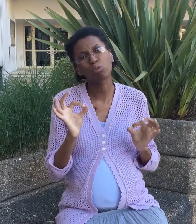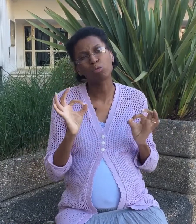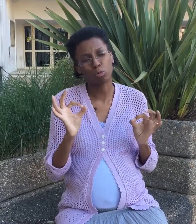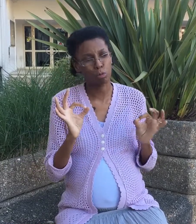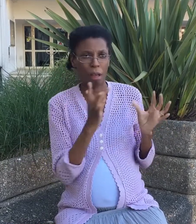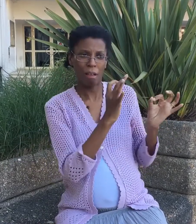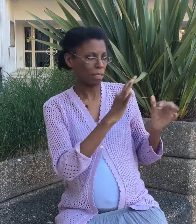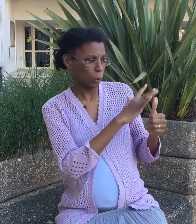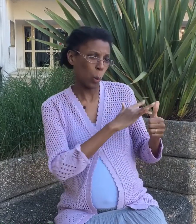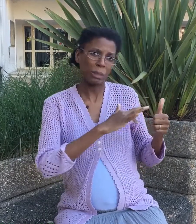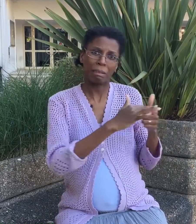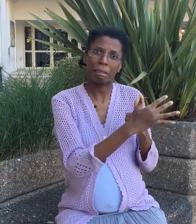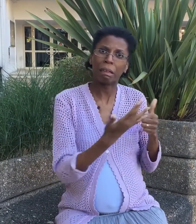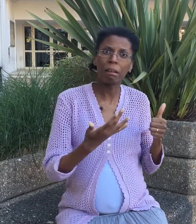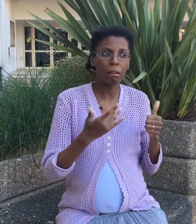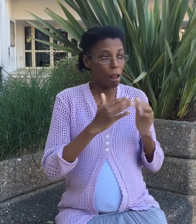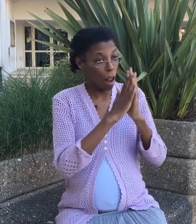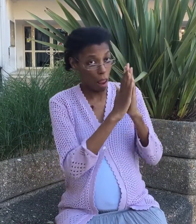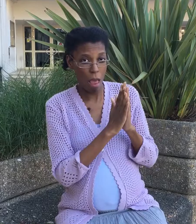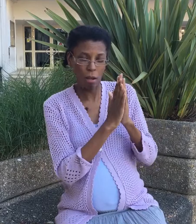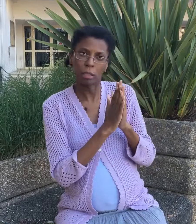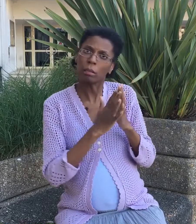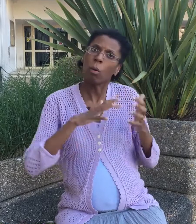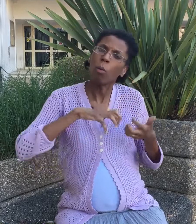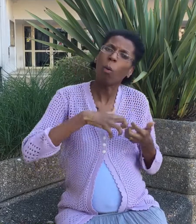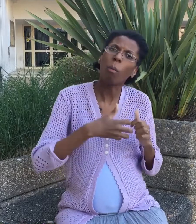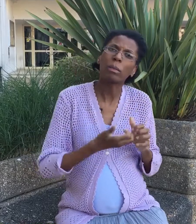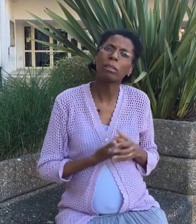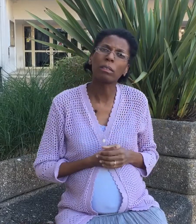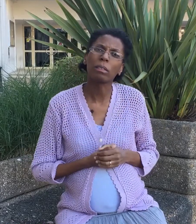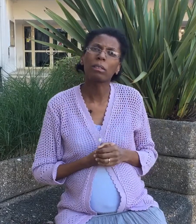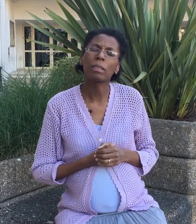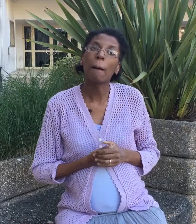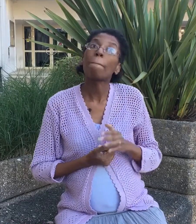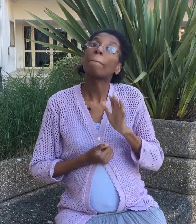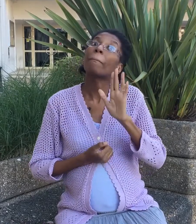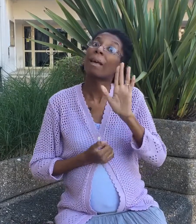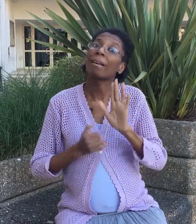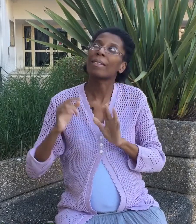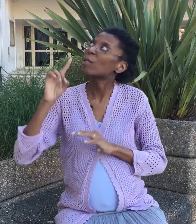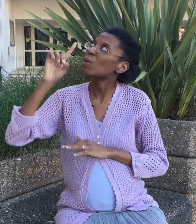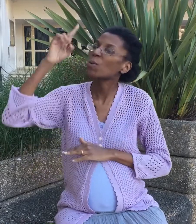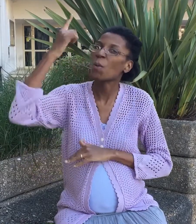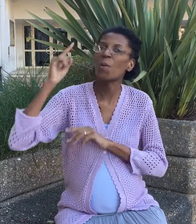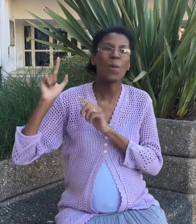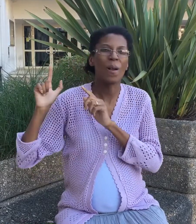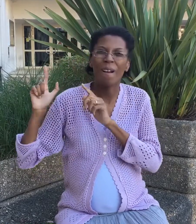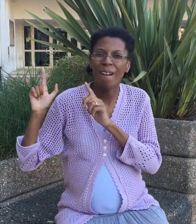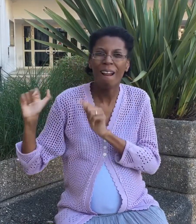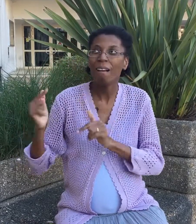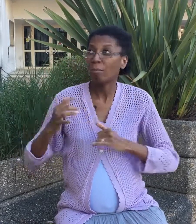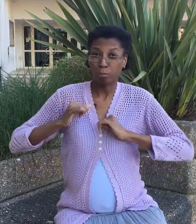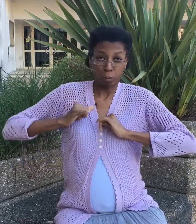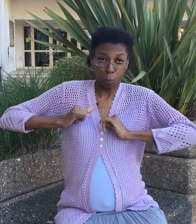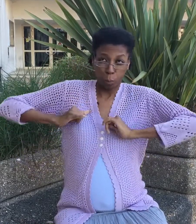Par la grâce de Dieu et aidés par sa puissance, nous prions d'être en mesure